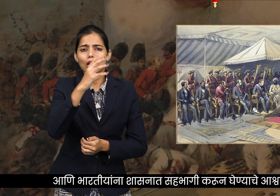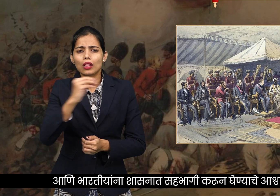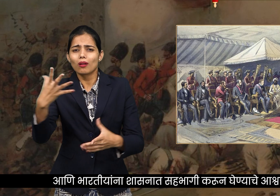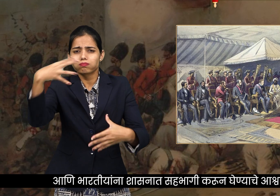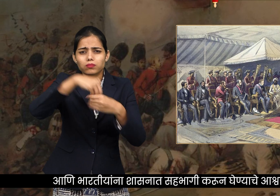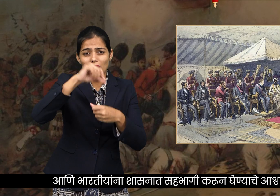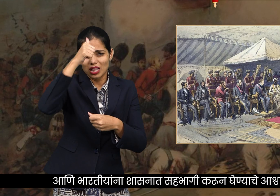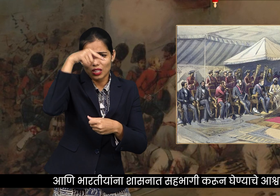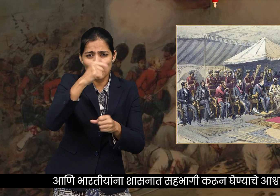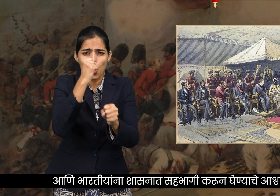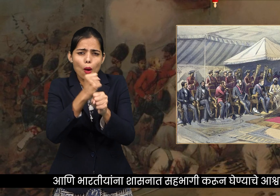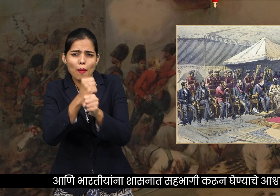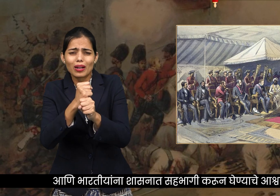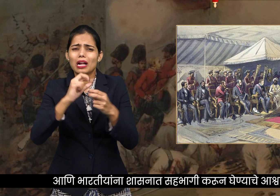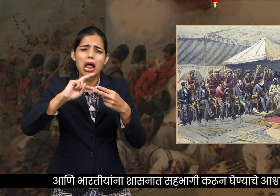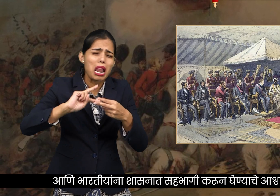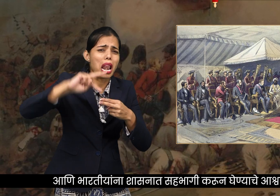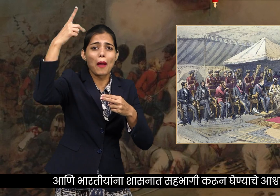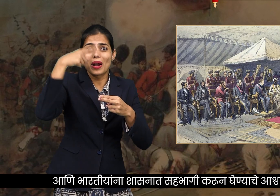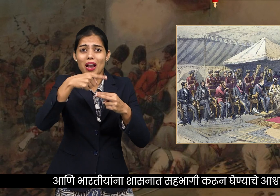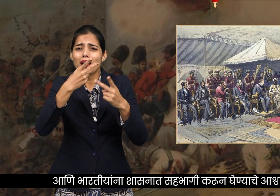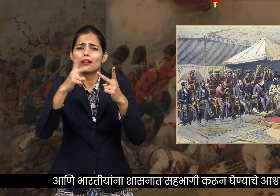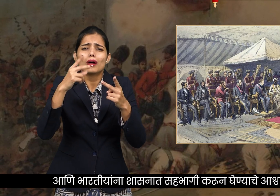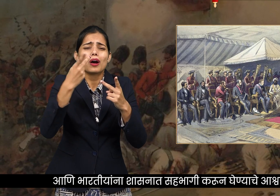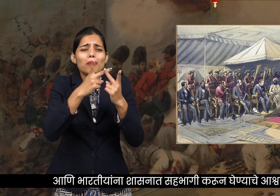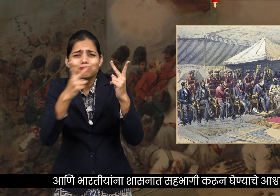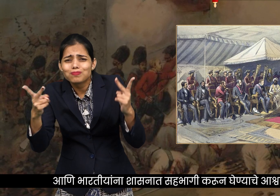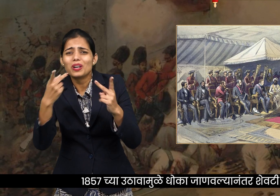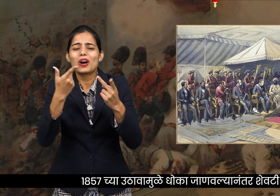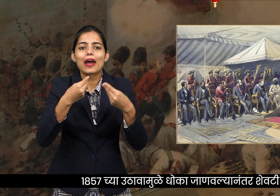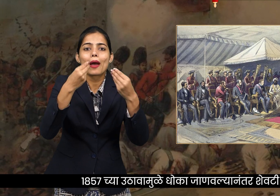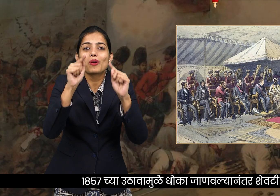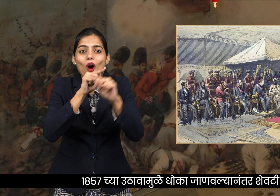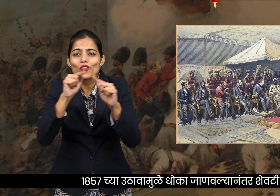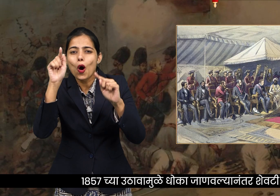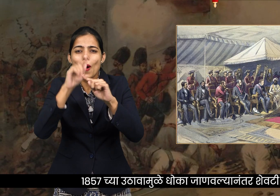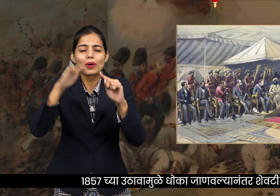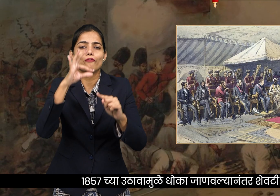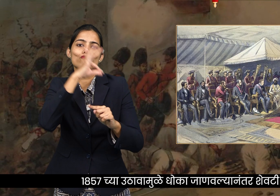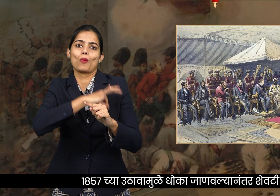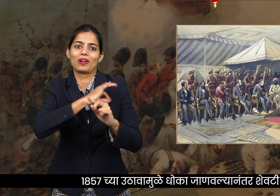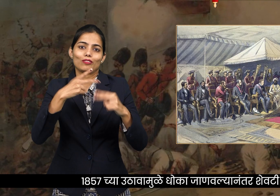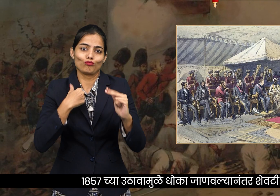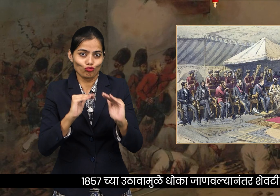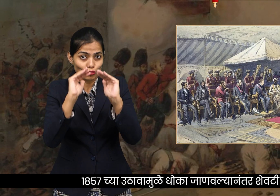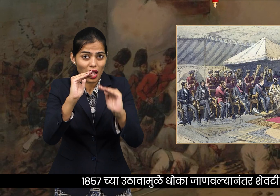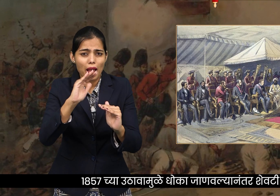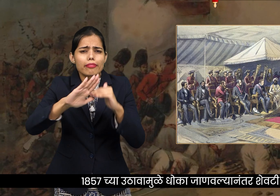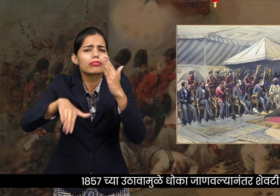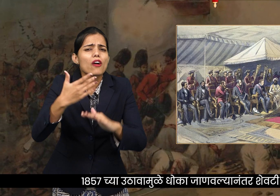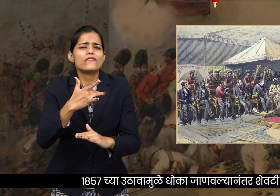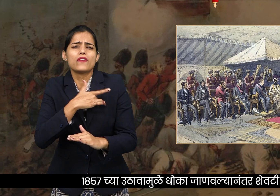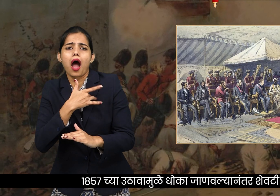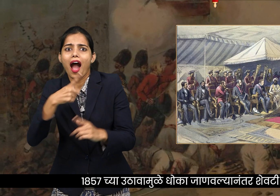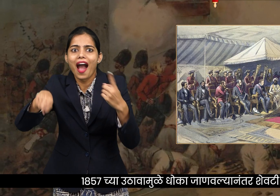शासनात सहभागी करून घेण्याचे आश्वासन दिले, परंतु 1857 च्या